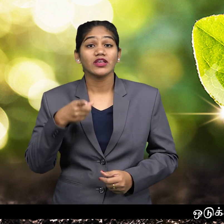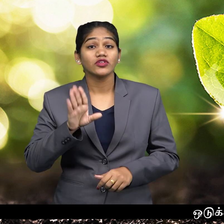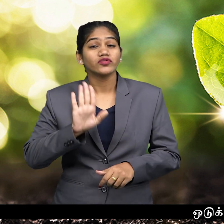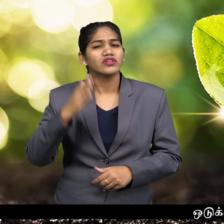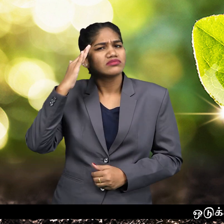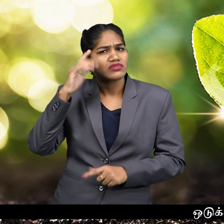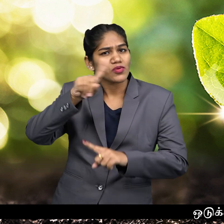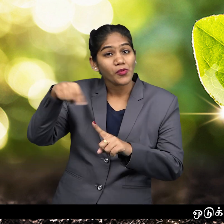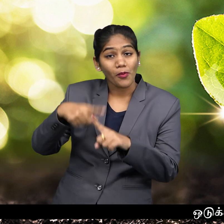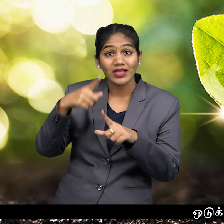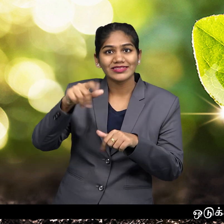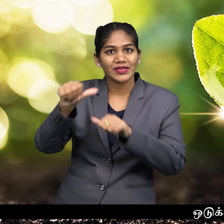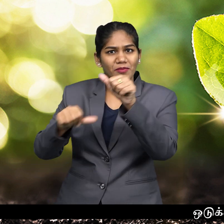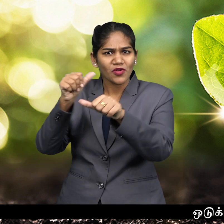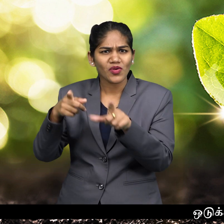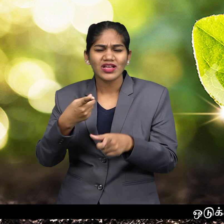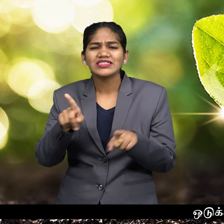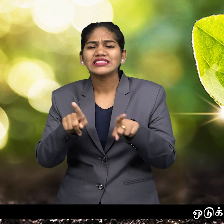ஒடுக்கம், மழைப்பொழிவு,